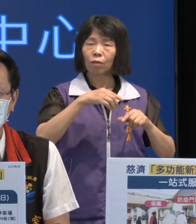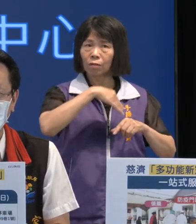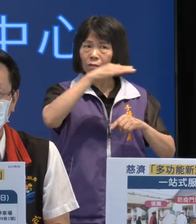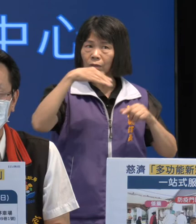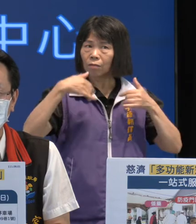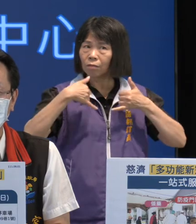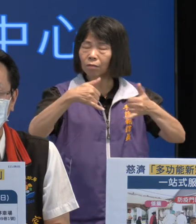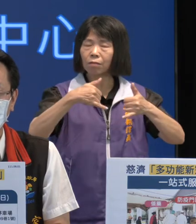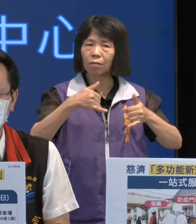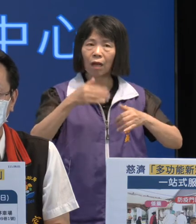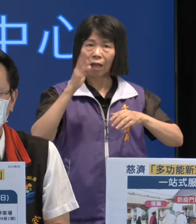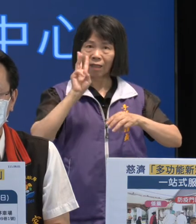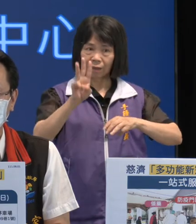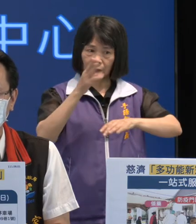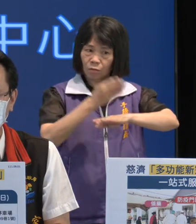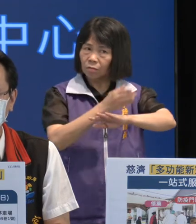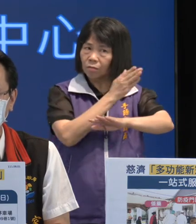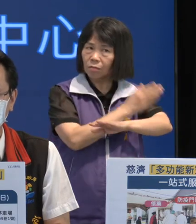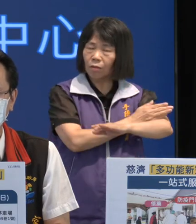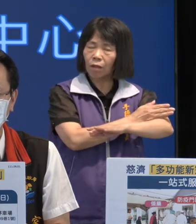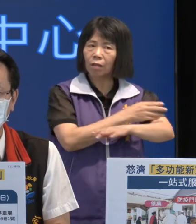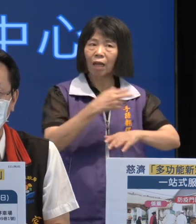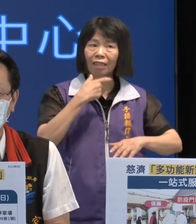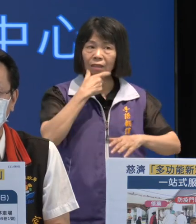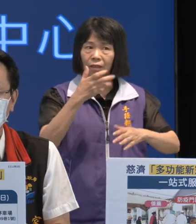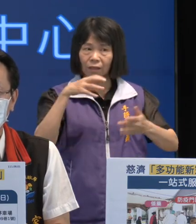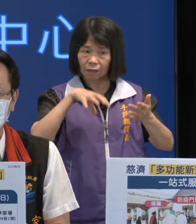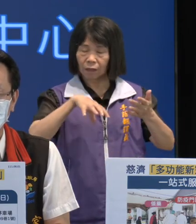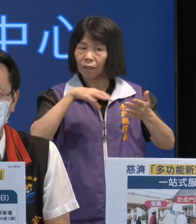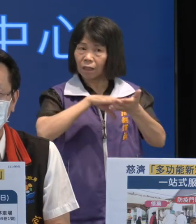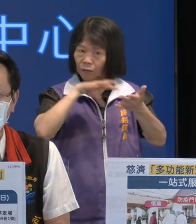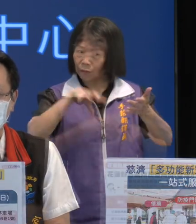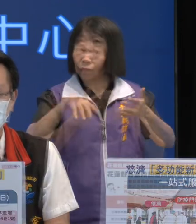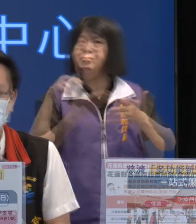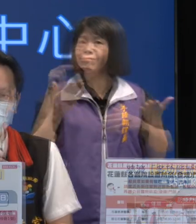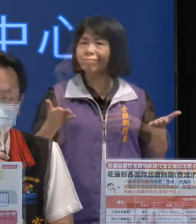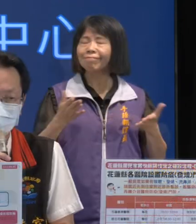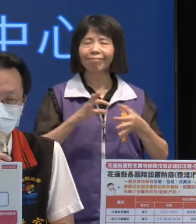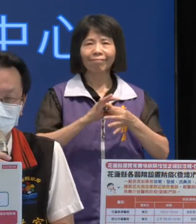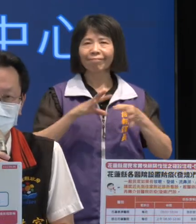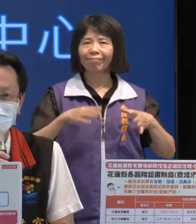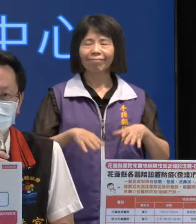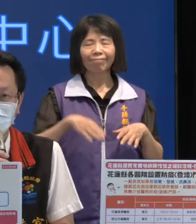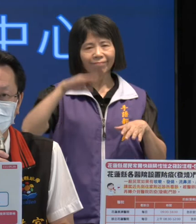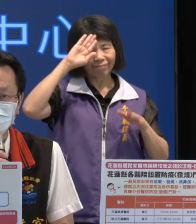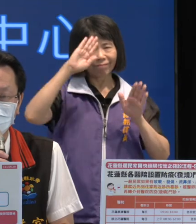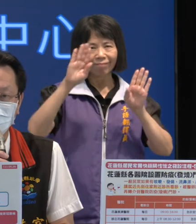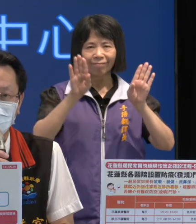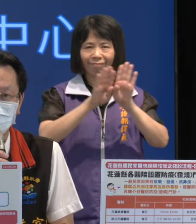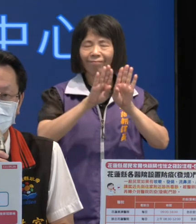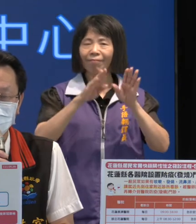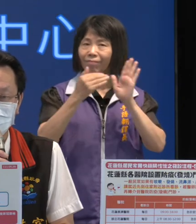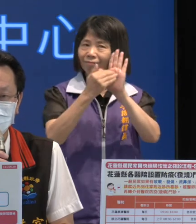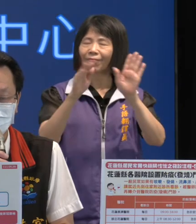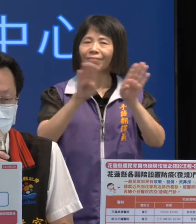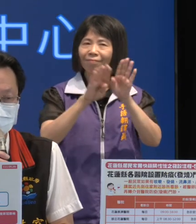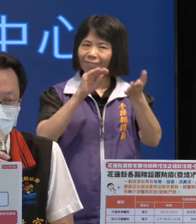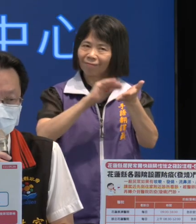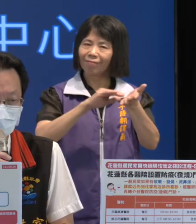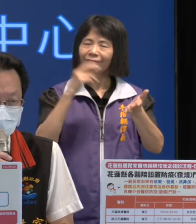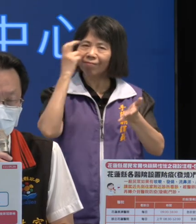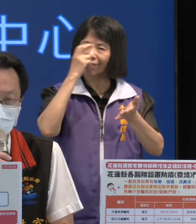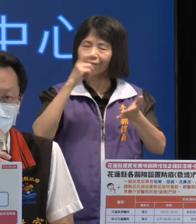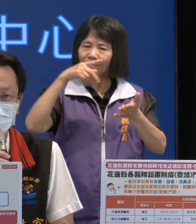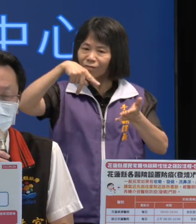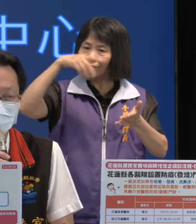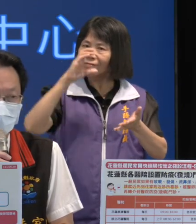提供0到6岁幼儿5G 快筛，家长可持2016年1月1号后出生的孩童健保卡，至全国近5000家健保